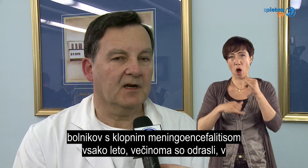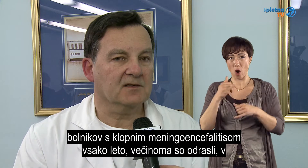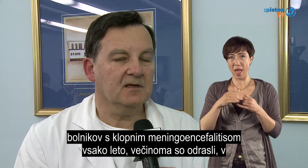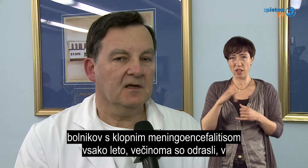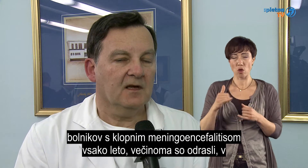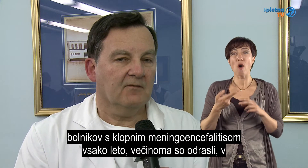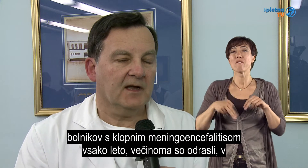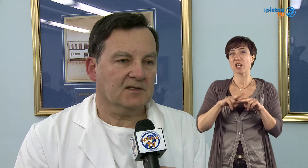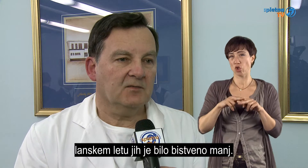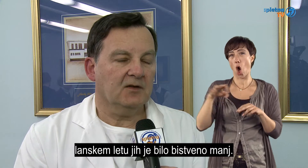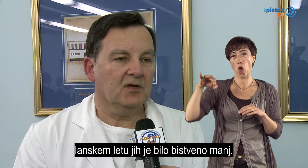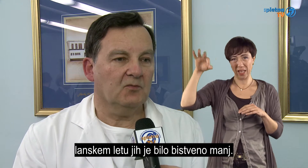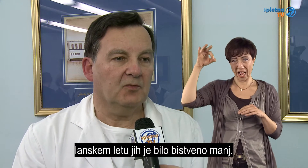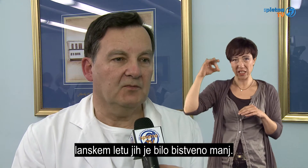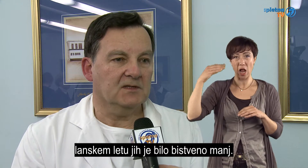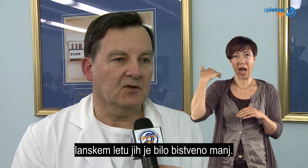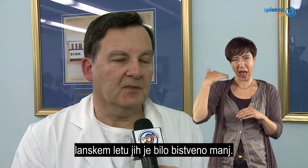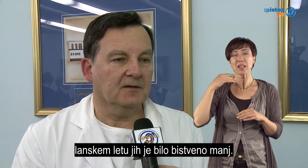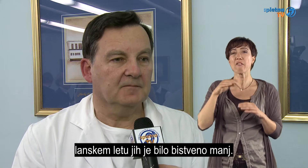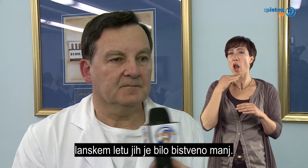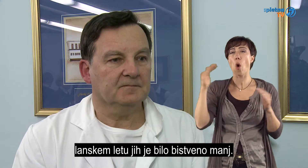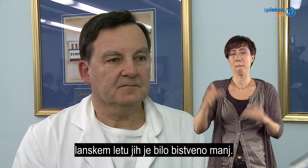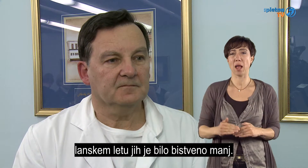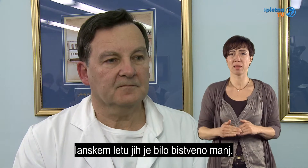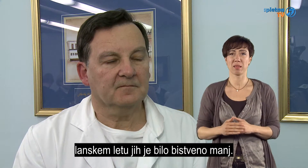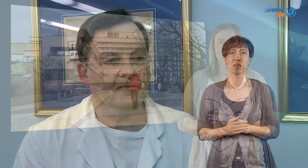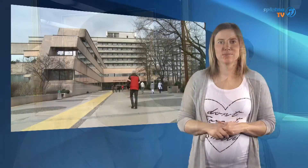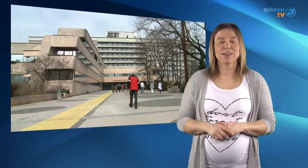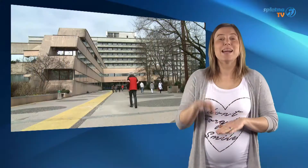večinoma so odrasli, v lanskem letu jih je bilo pa bistveno manj.